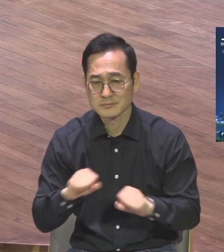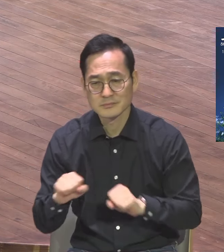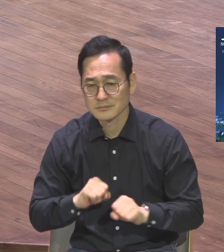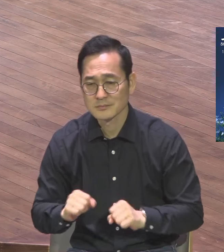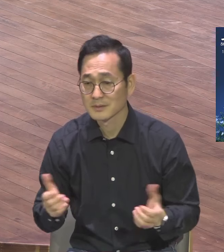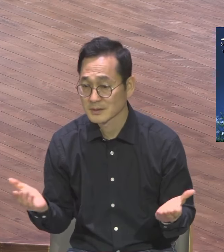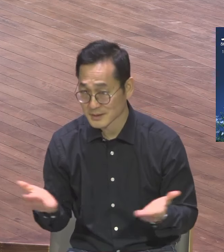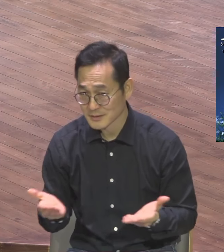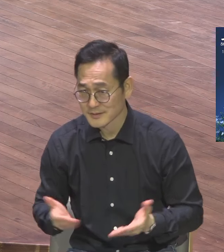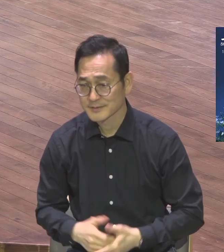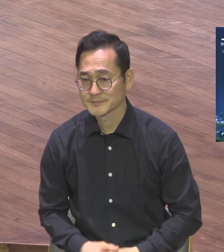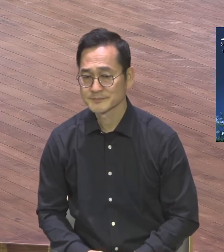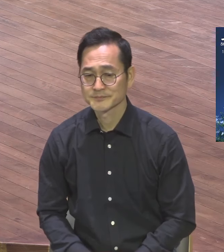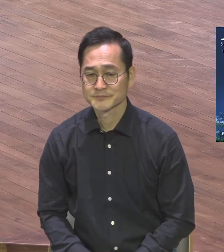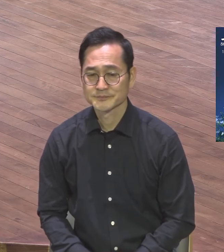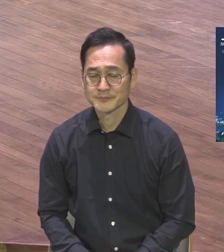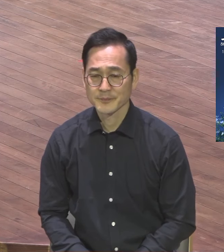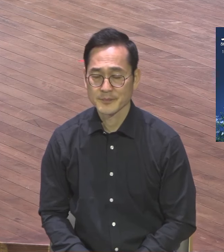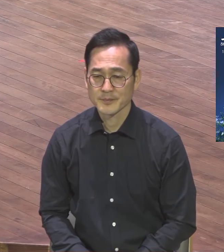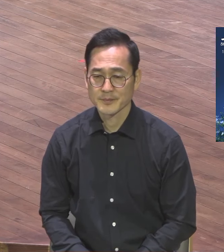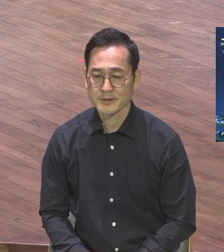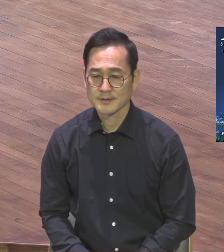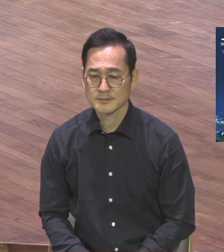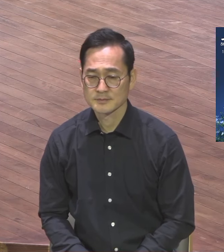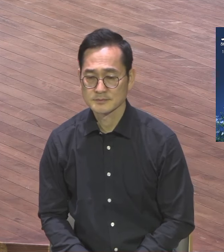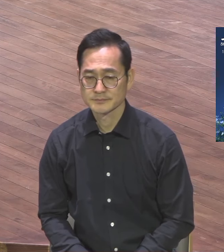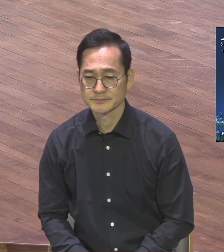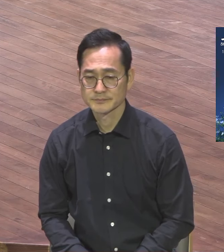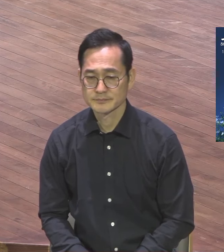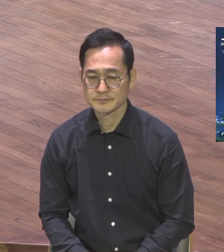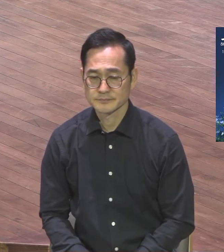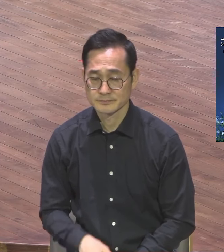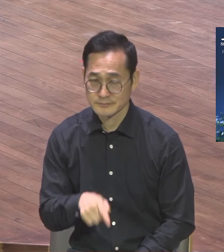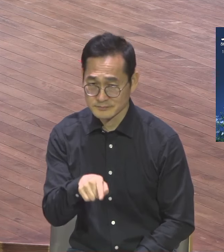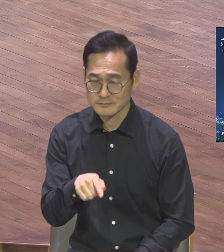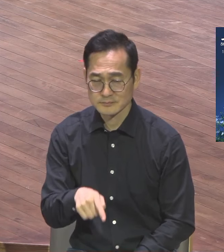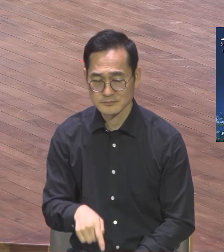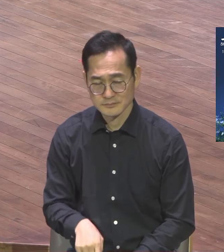특별히 이런 삶을 살기 위해서 강조하는 것이 뭐냐. 충성입니다. 충성.